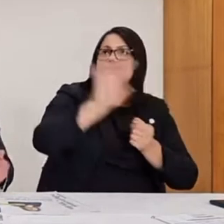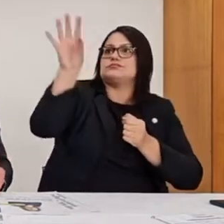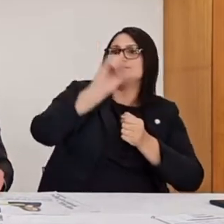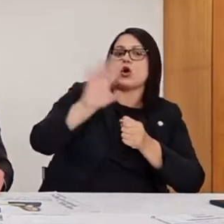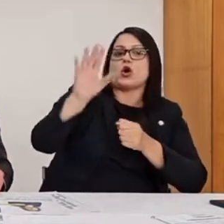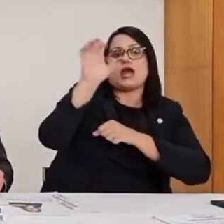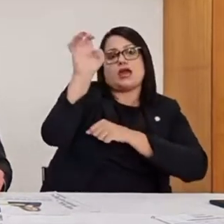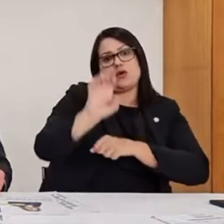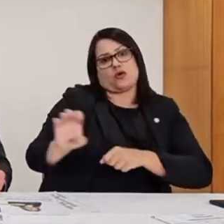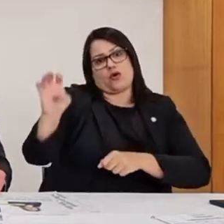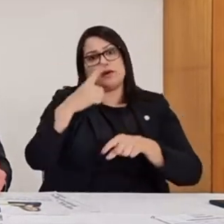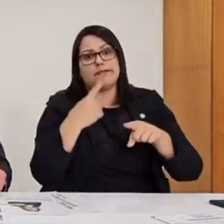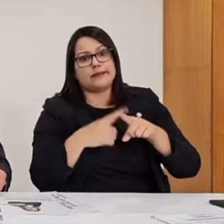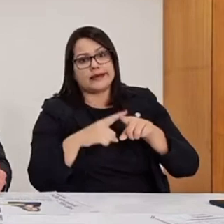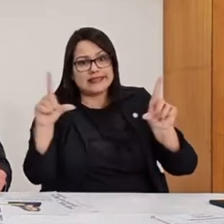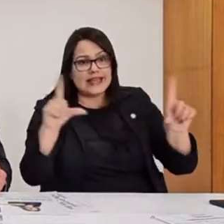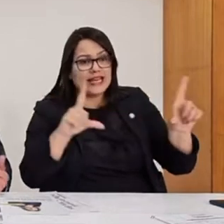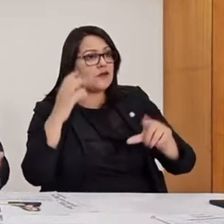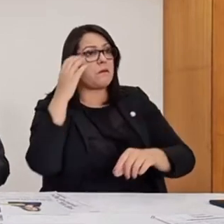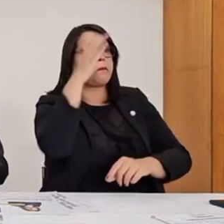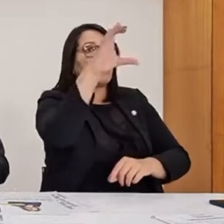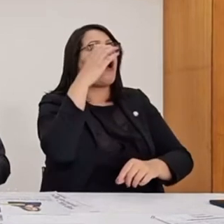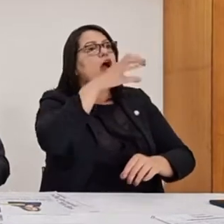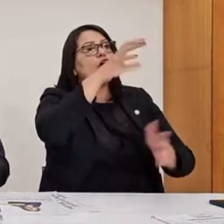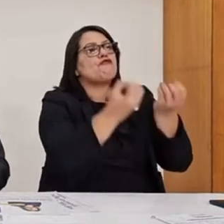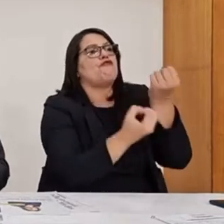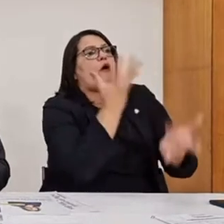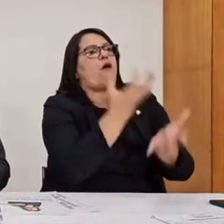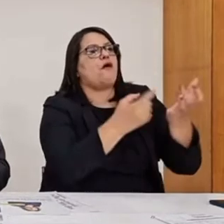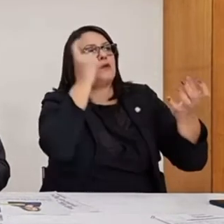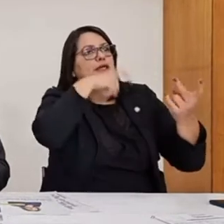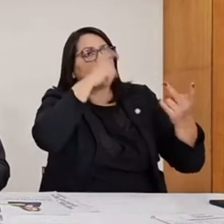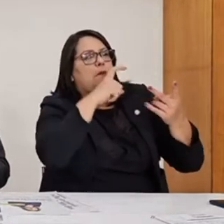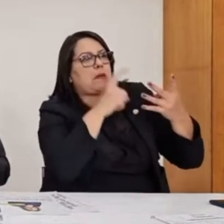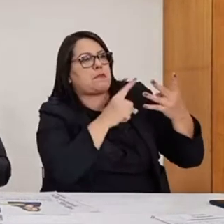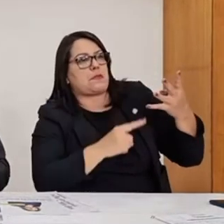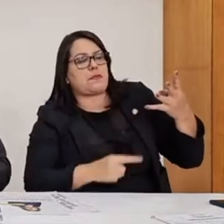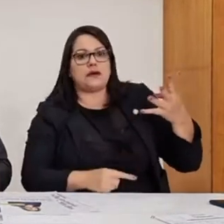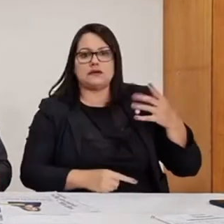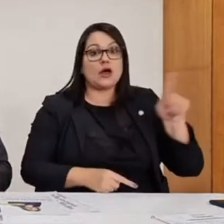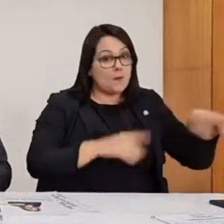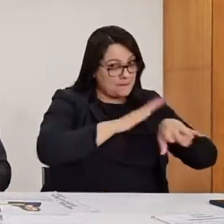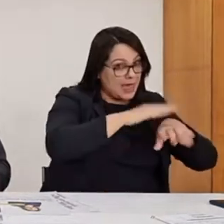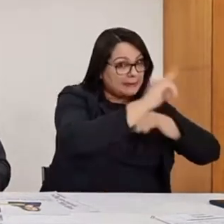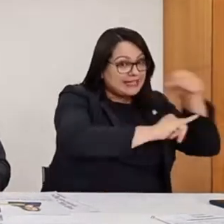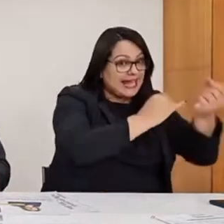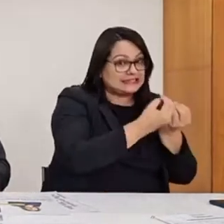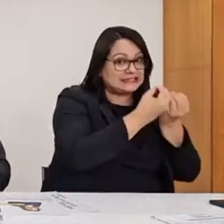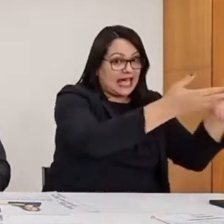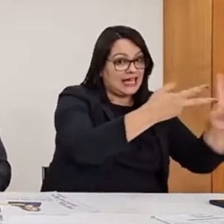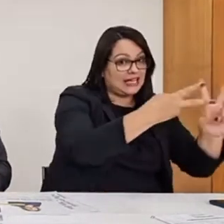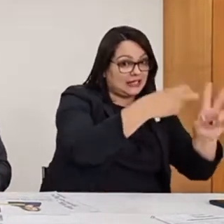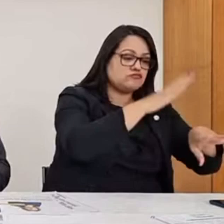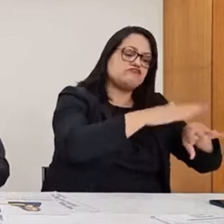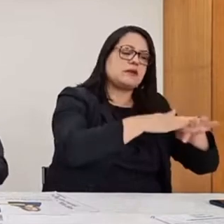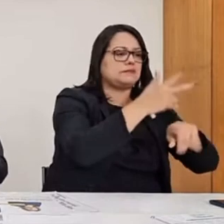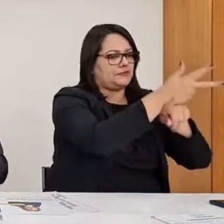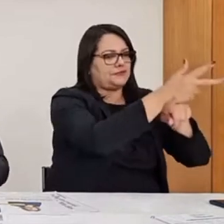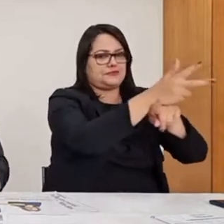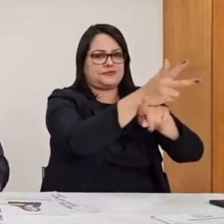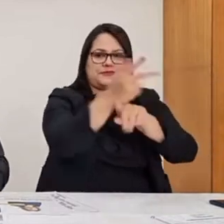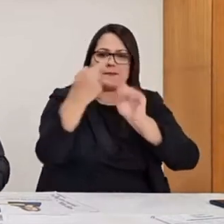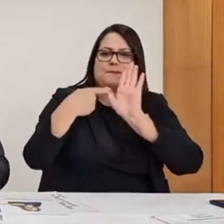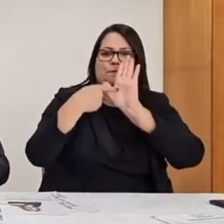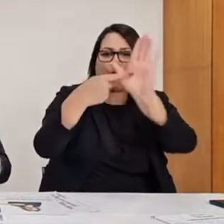grande parte da mídia para fora do Brasil. Isso só ajuda a desgastar a imagem do Brasil. Eu não sei o que a